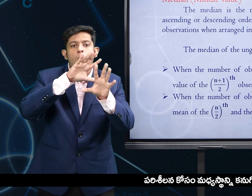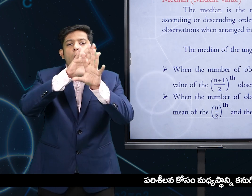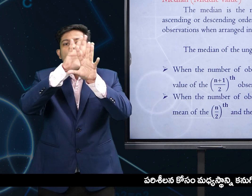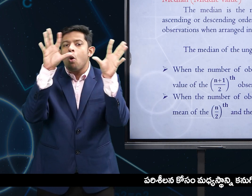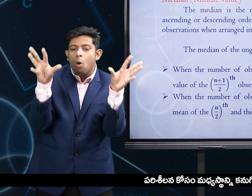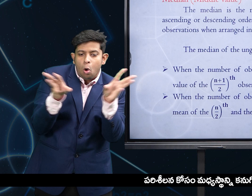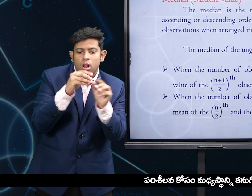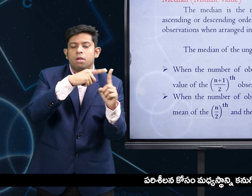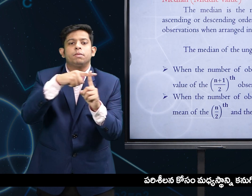అసాధ్యం.